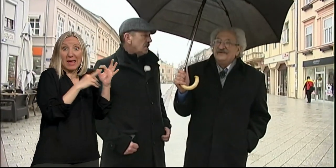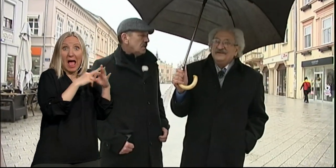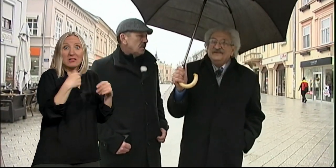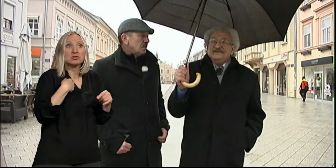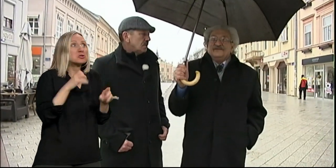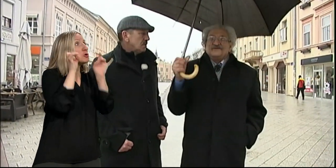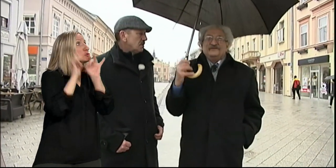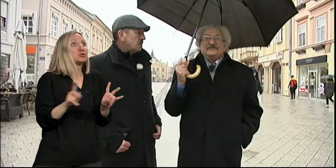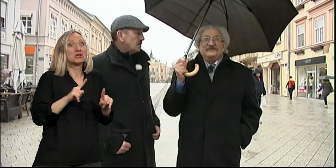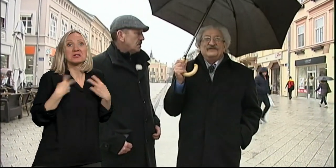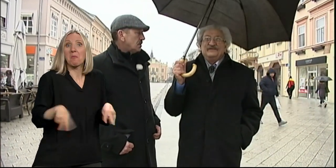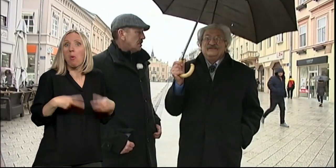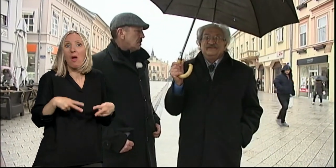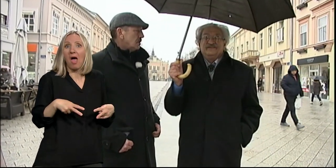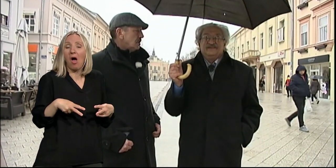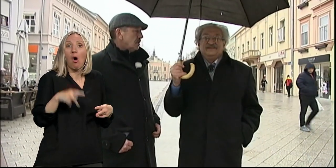bio čovjek